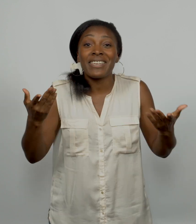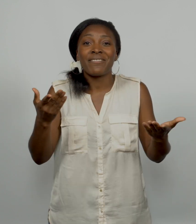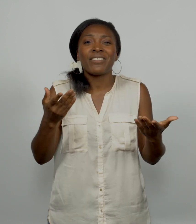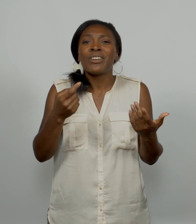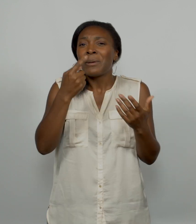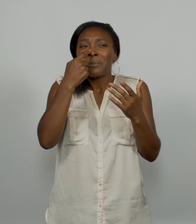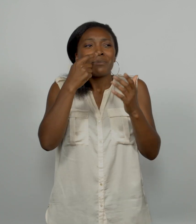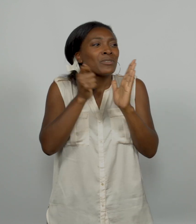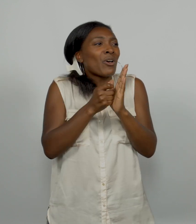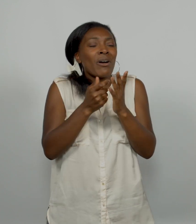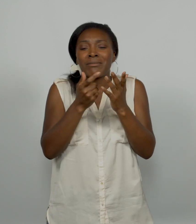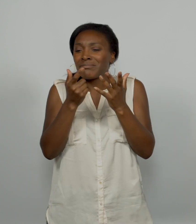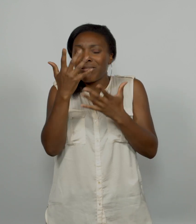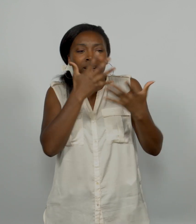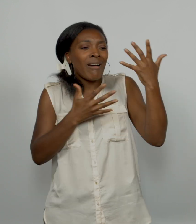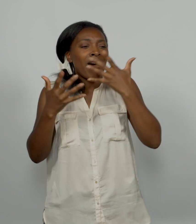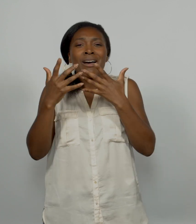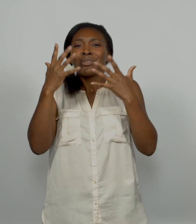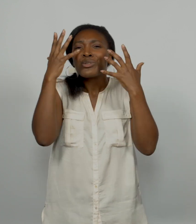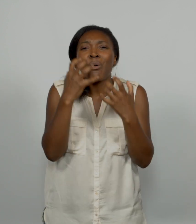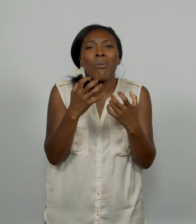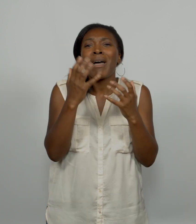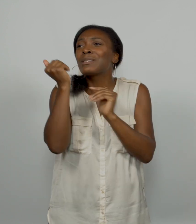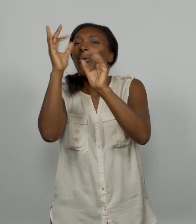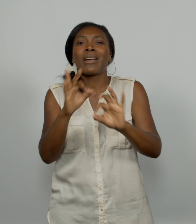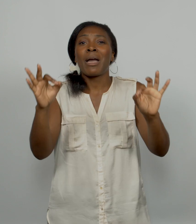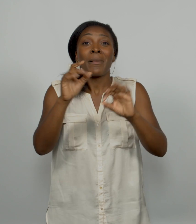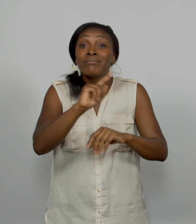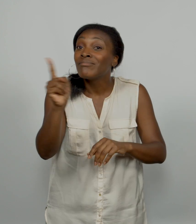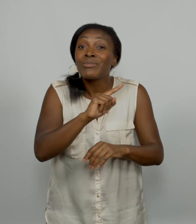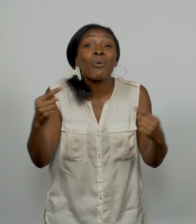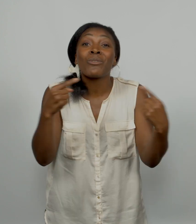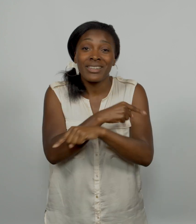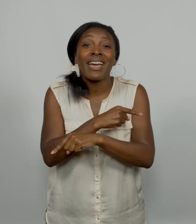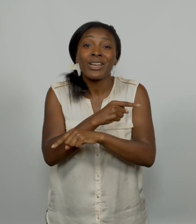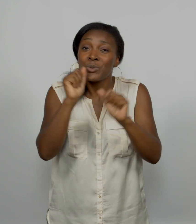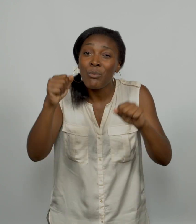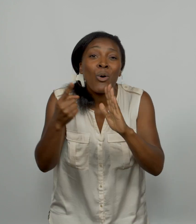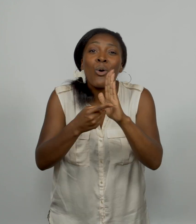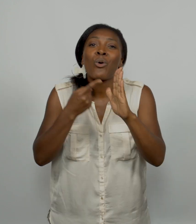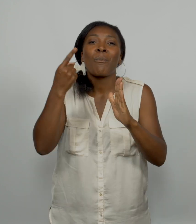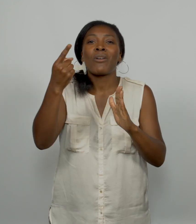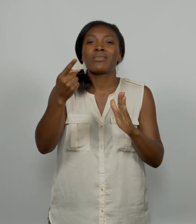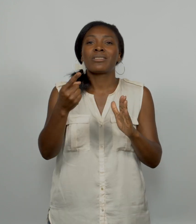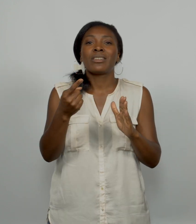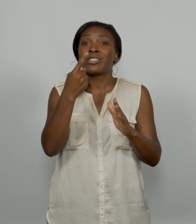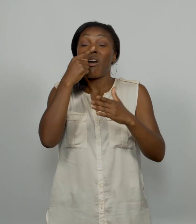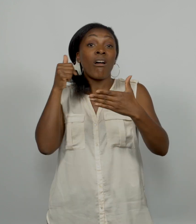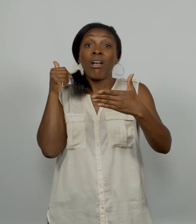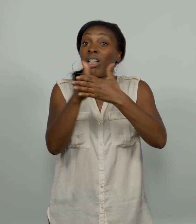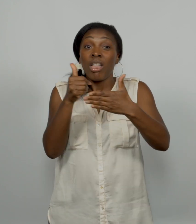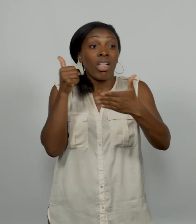tout semble être sans issue et sans espoir. Et c'est justement là que tu peux recommencer. Quand on touche le bout de